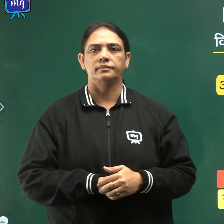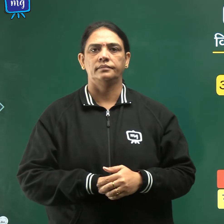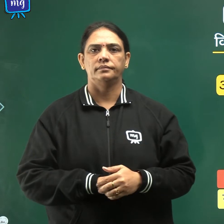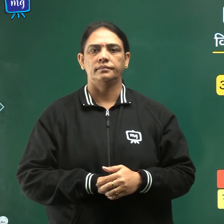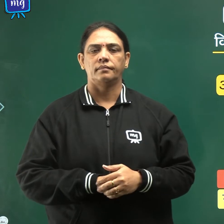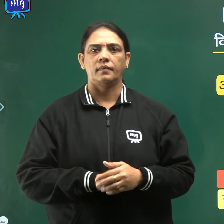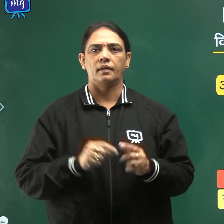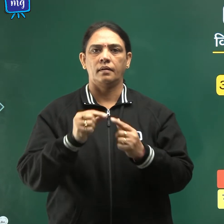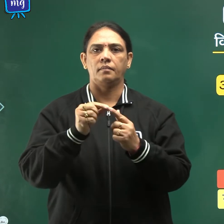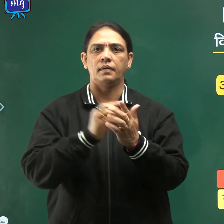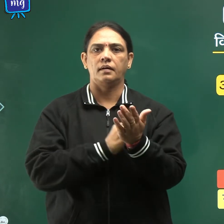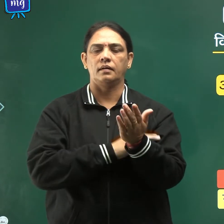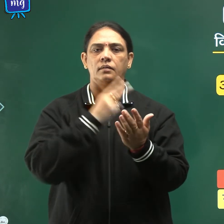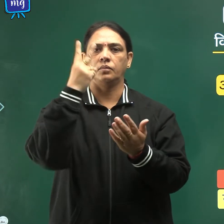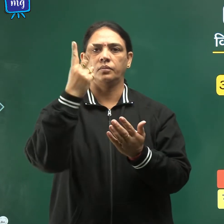पाठ 2